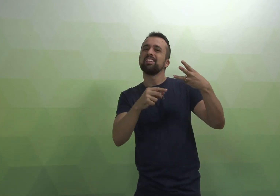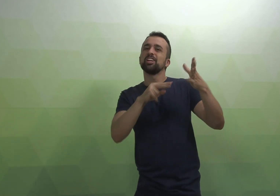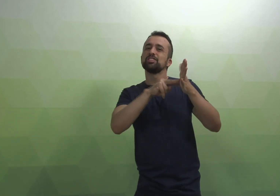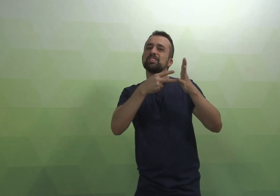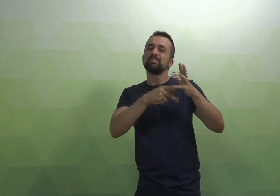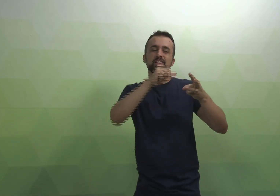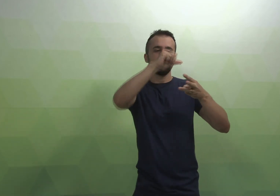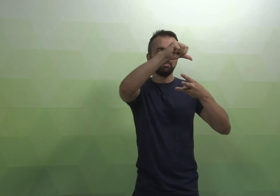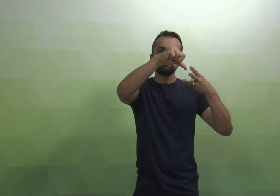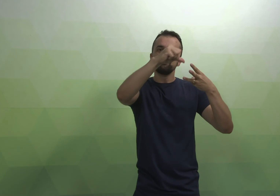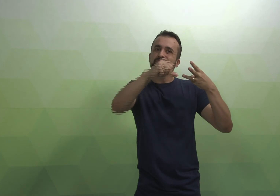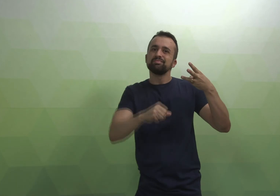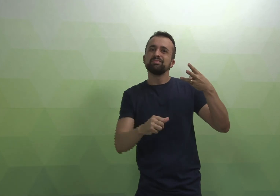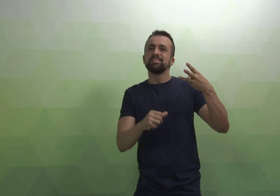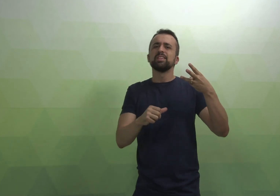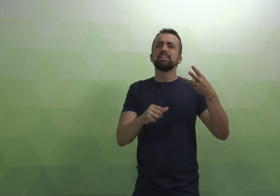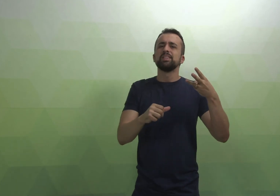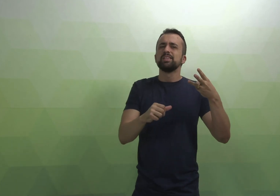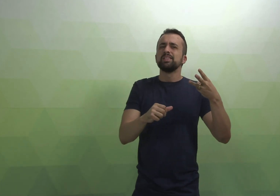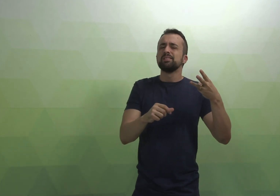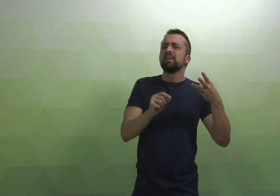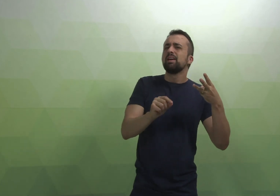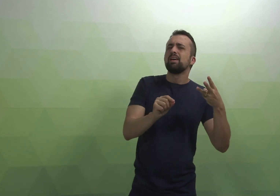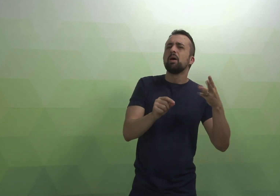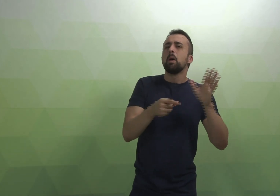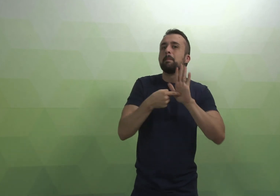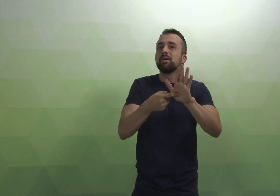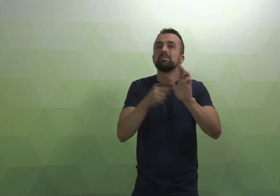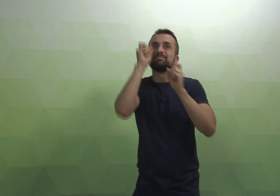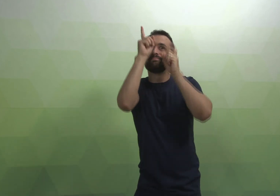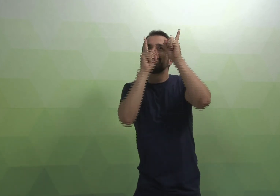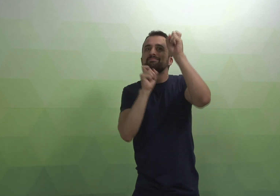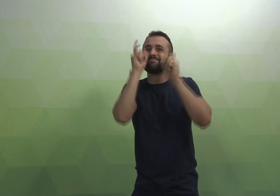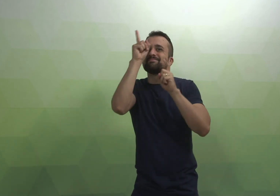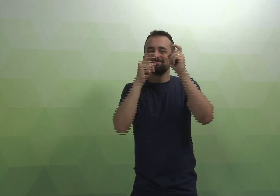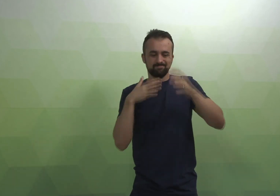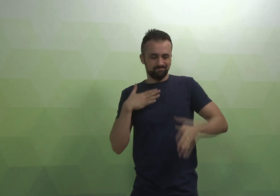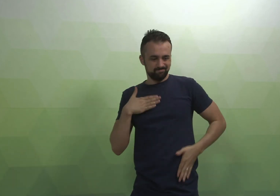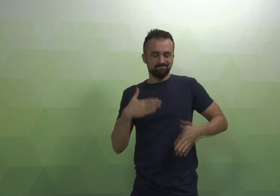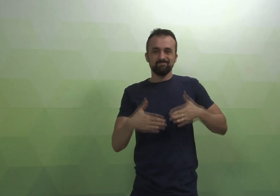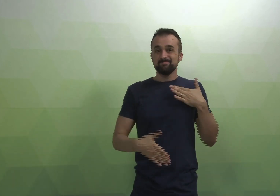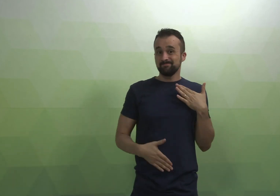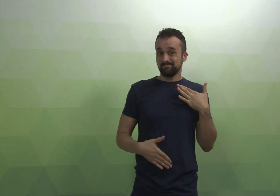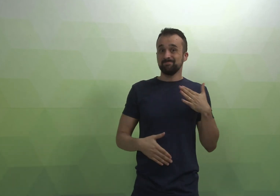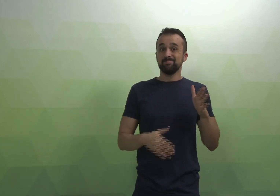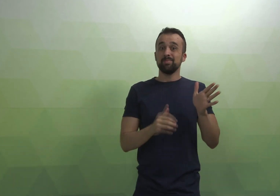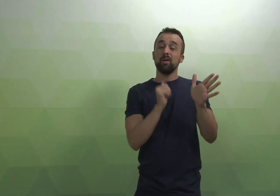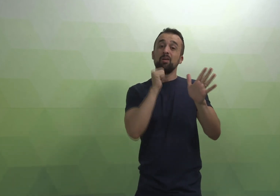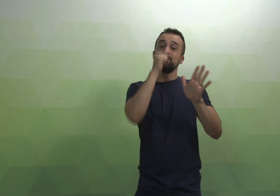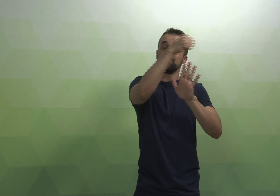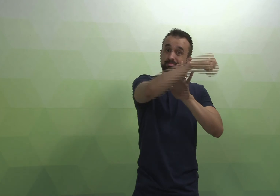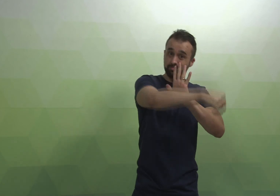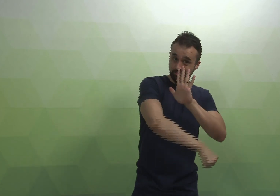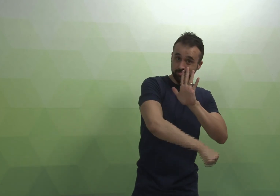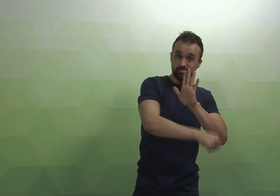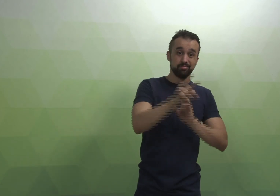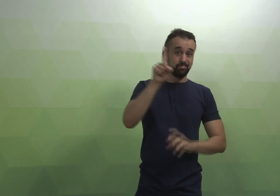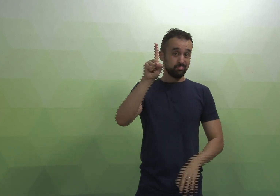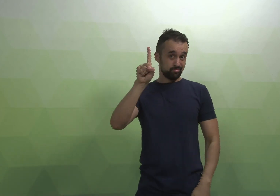A diferença de significado entre os três sinais é feita pelos componentes não manuais. A configuração de